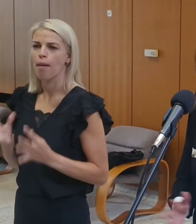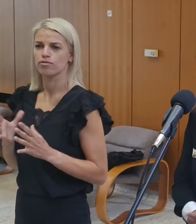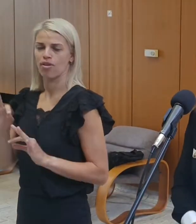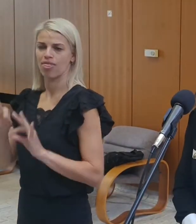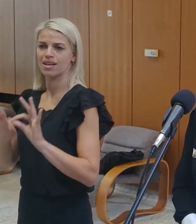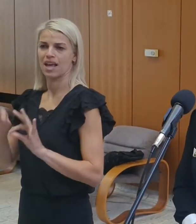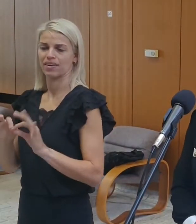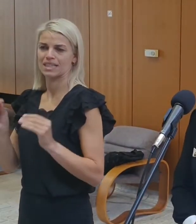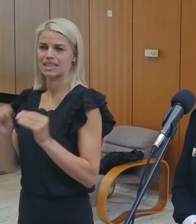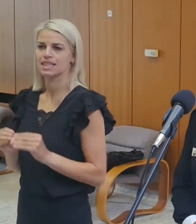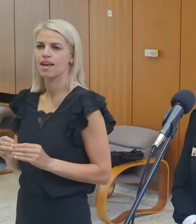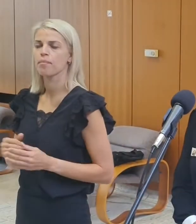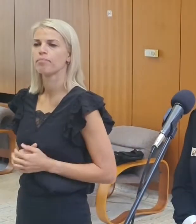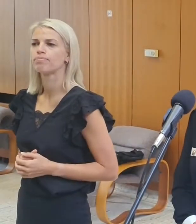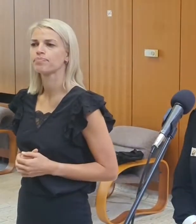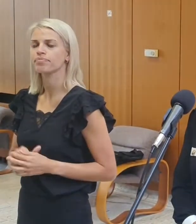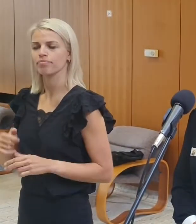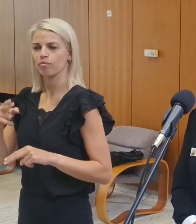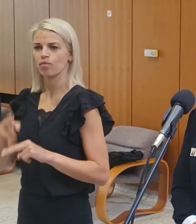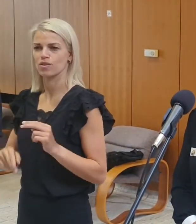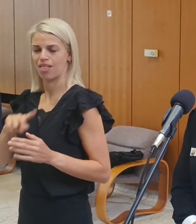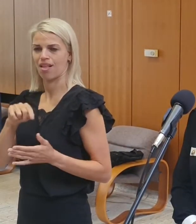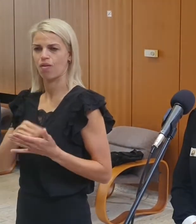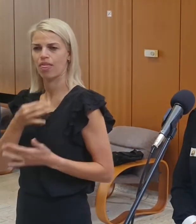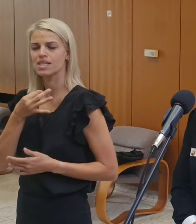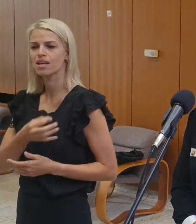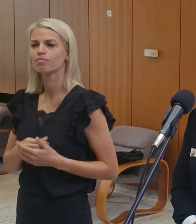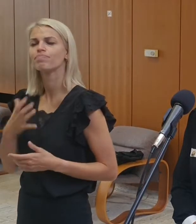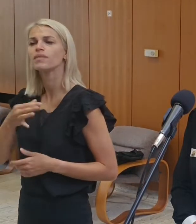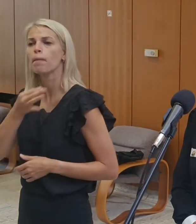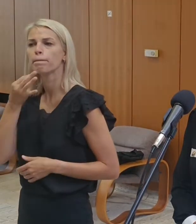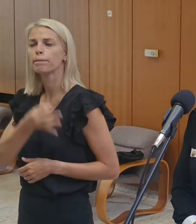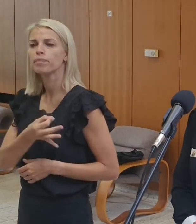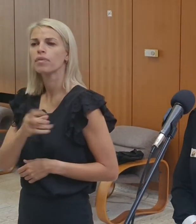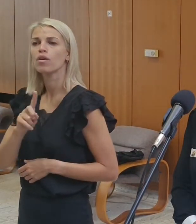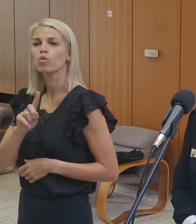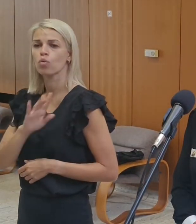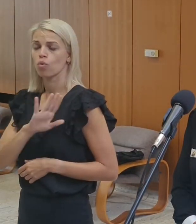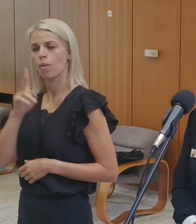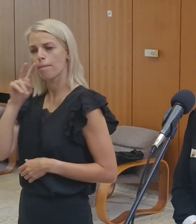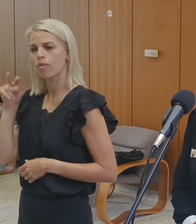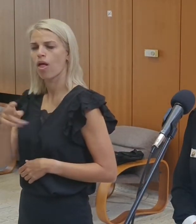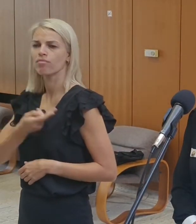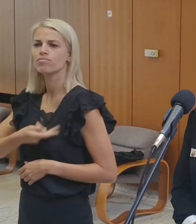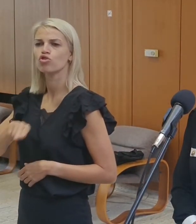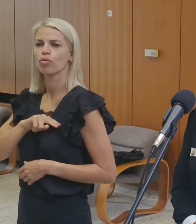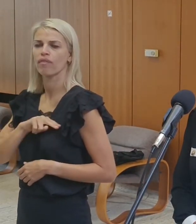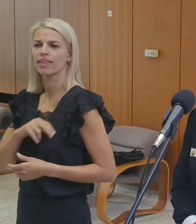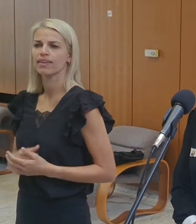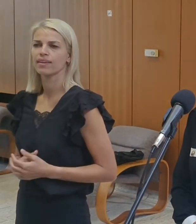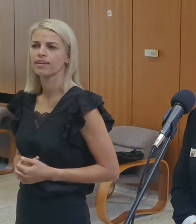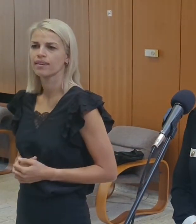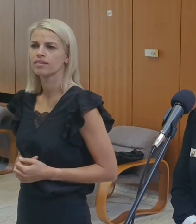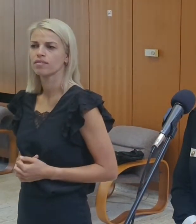takéto úvahy neboli. Ešte budem posledná tak z strany. Chcem sa opýtať, že kto z vášho pohľadu za to nesie zodpovednosť, ide